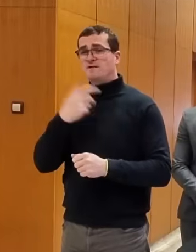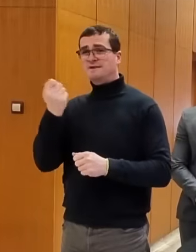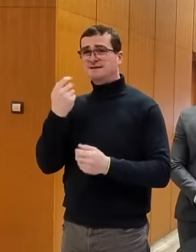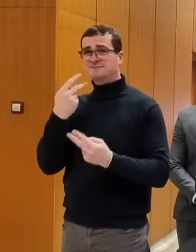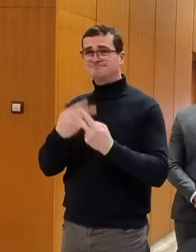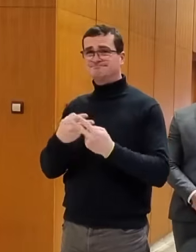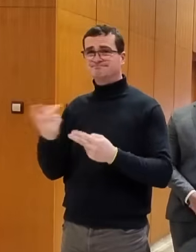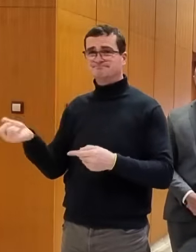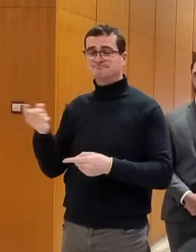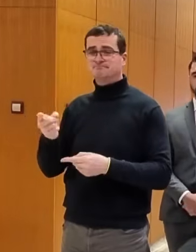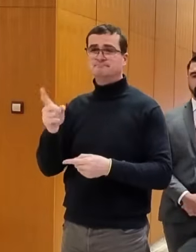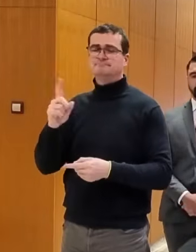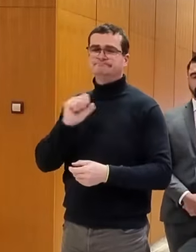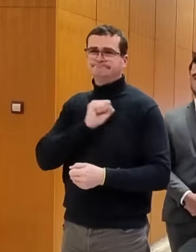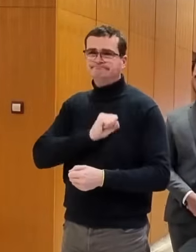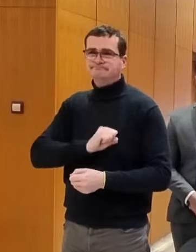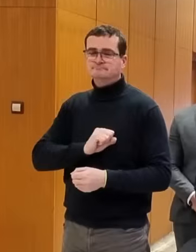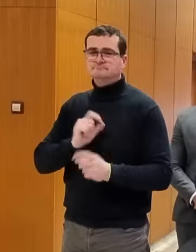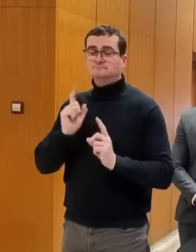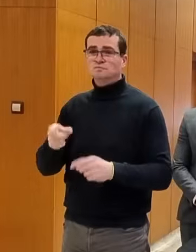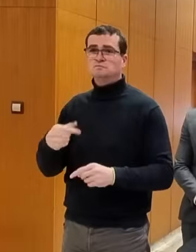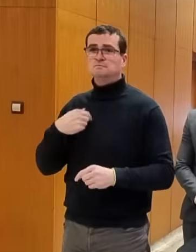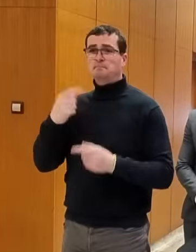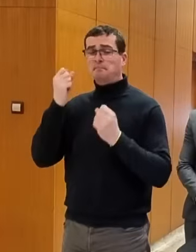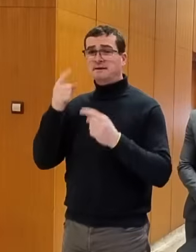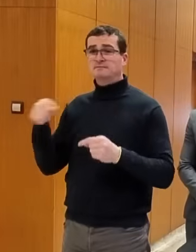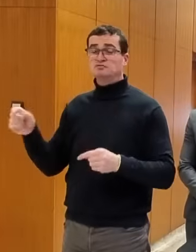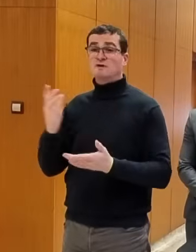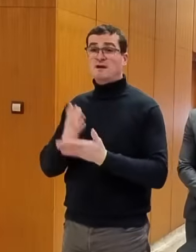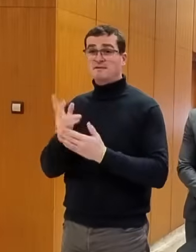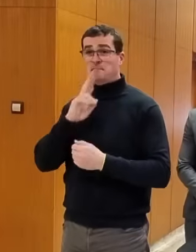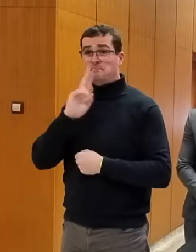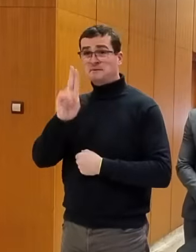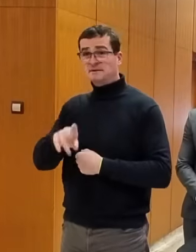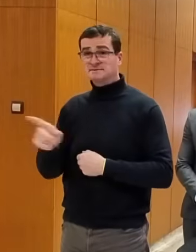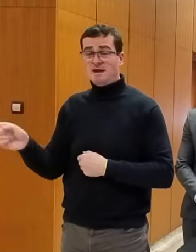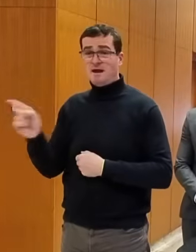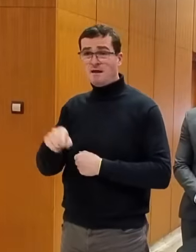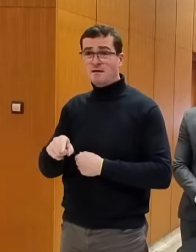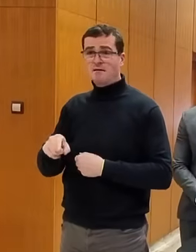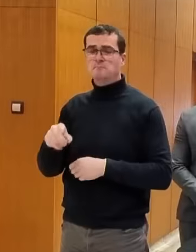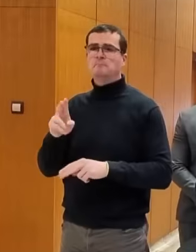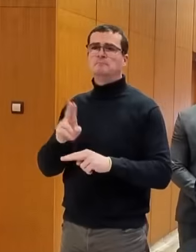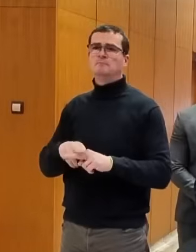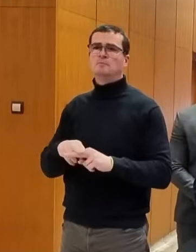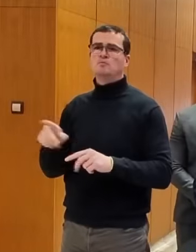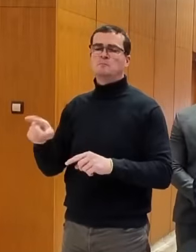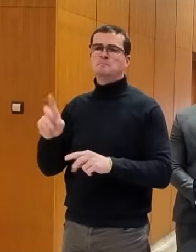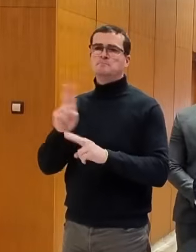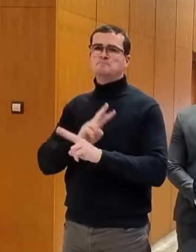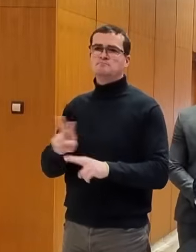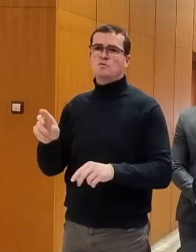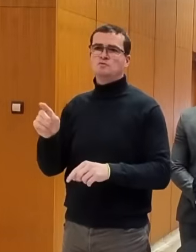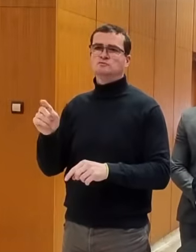odňatia slobody boli nútení, alebo boli ich presvedčovali, že ak sa priznajú, tak vlastne môžu